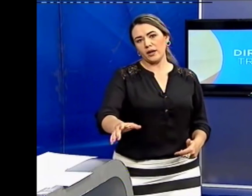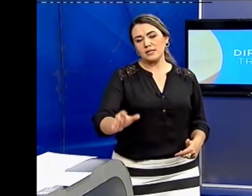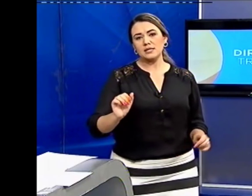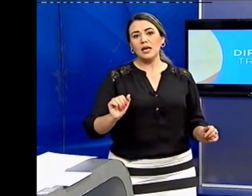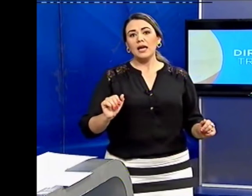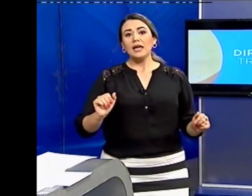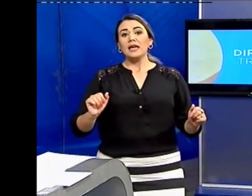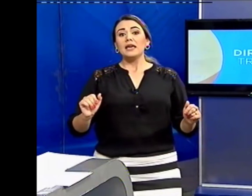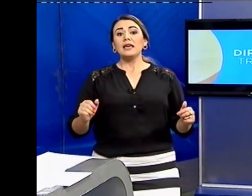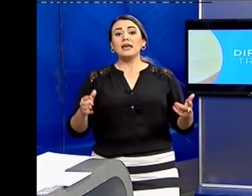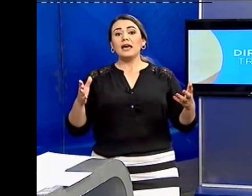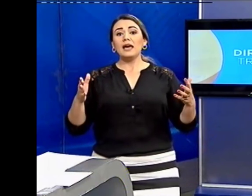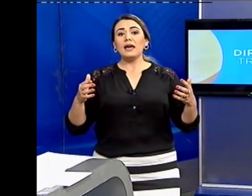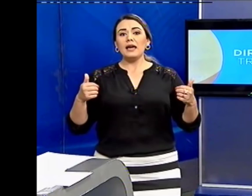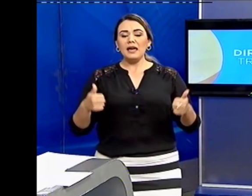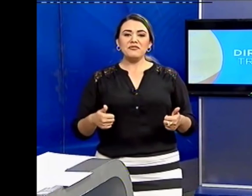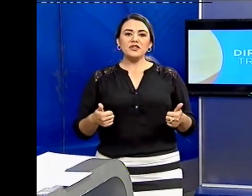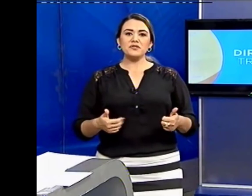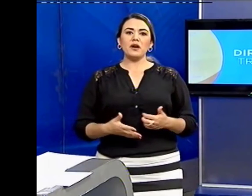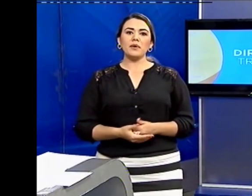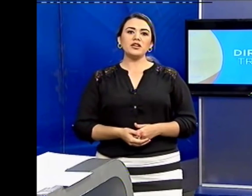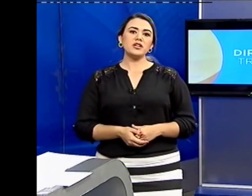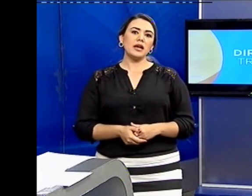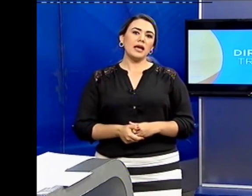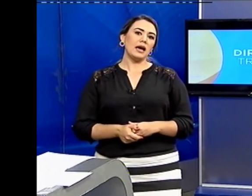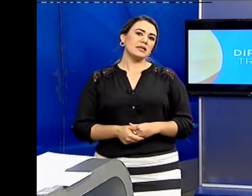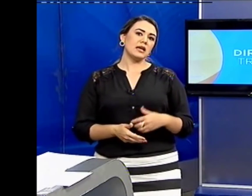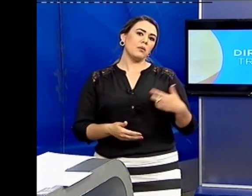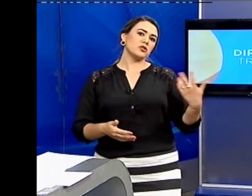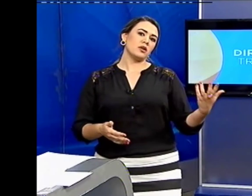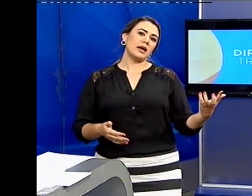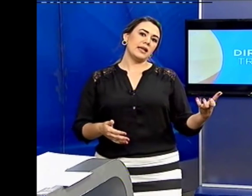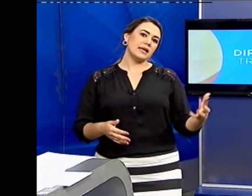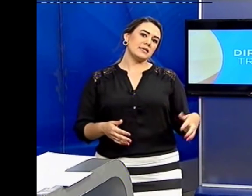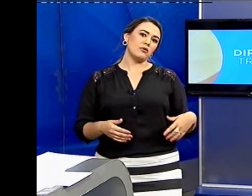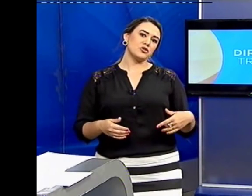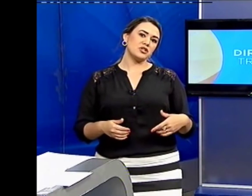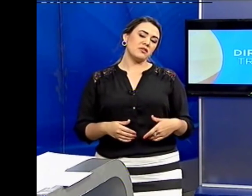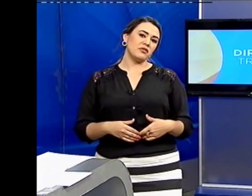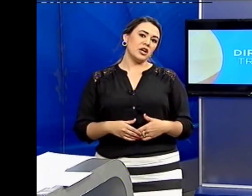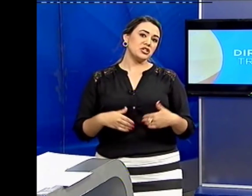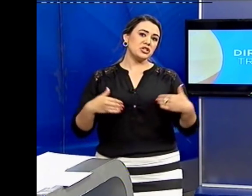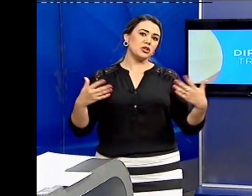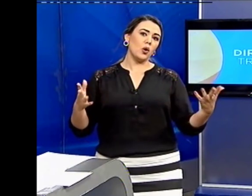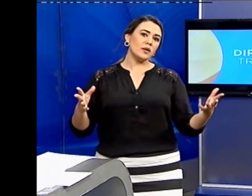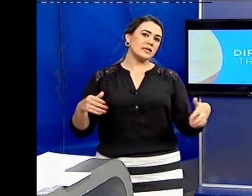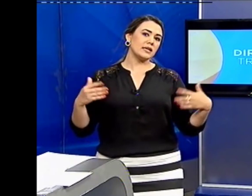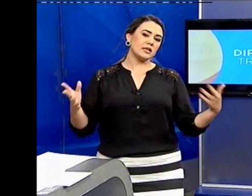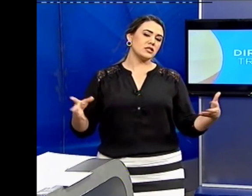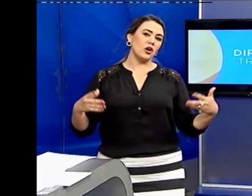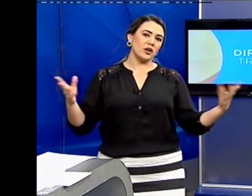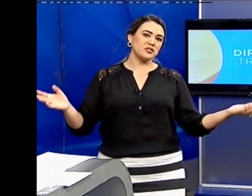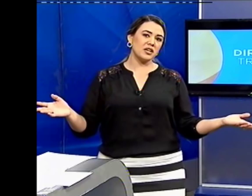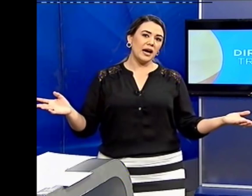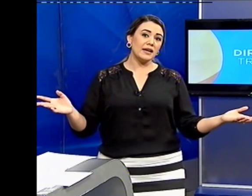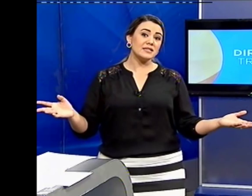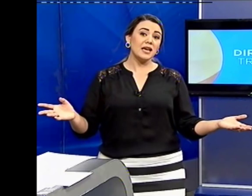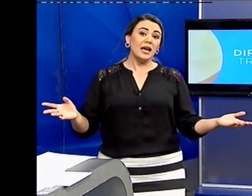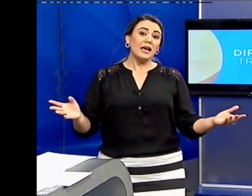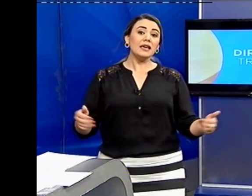8 horas e efetivamente ele realizar uma jornada exaustiva de 12, 15 horas diárias e